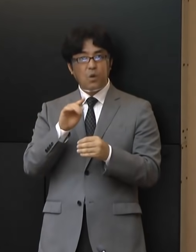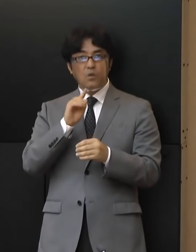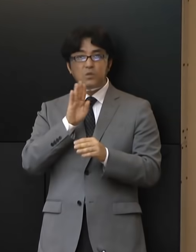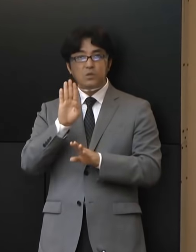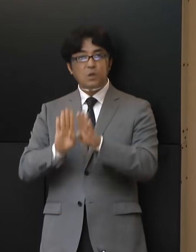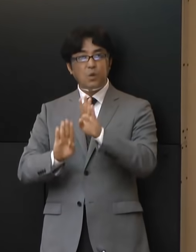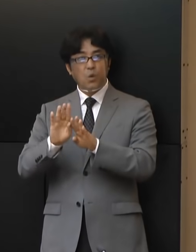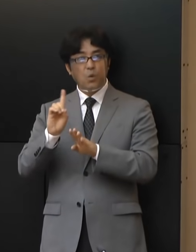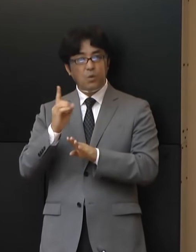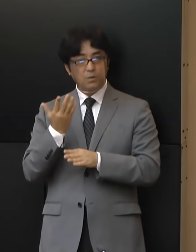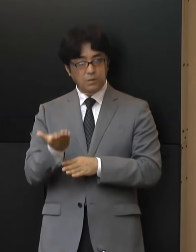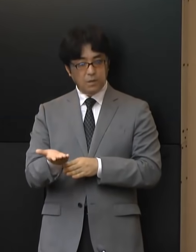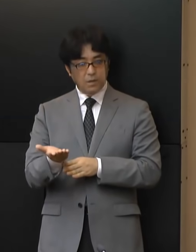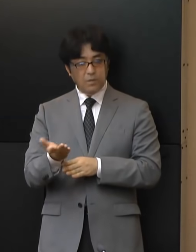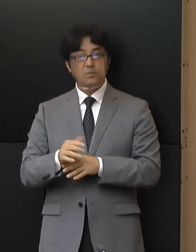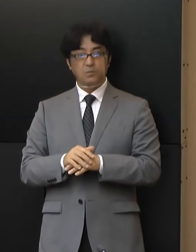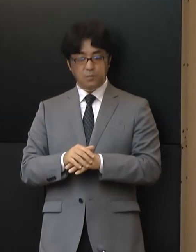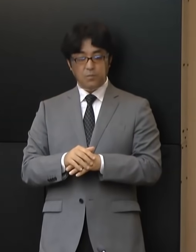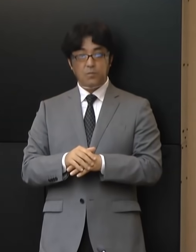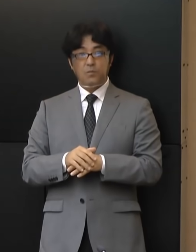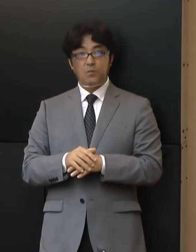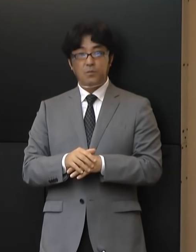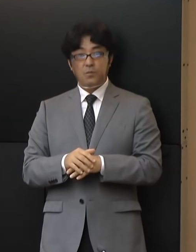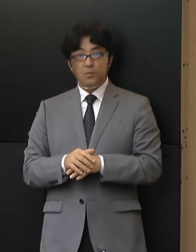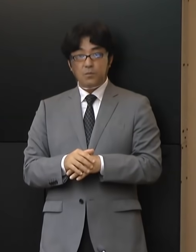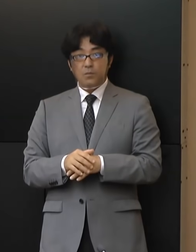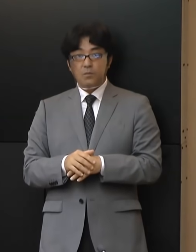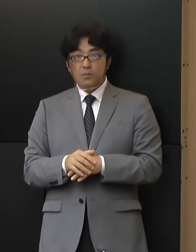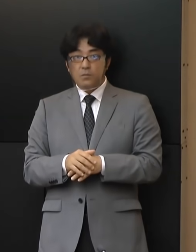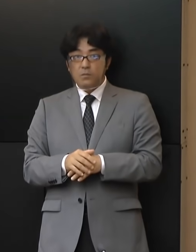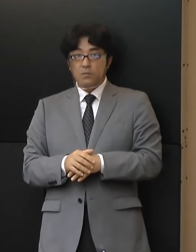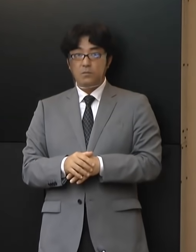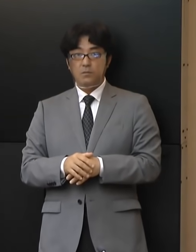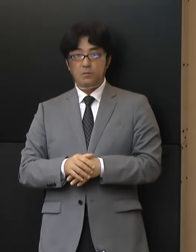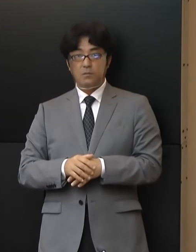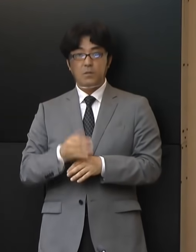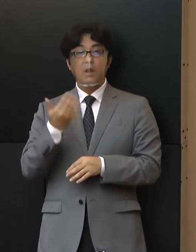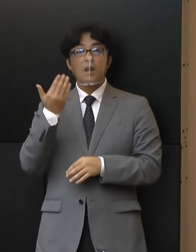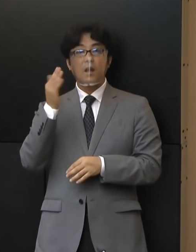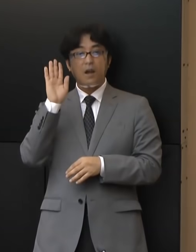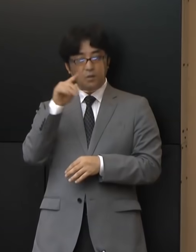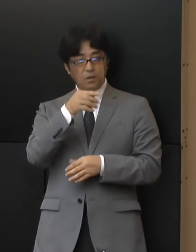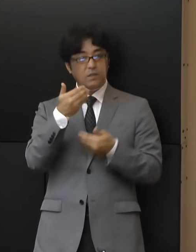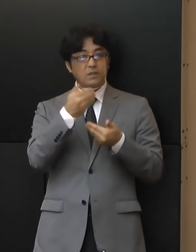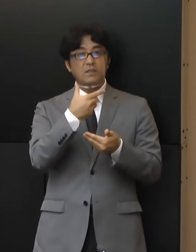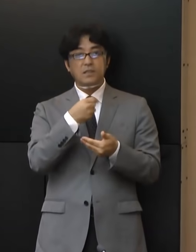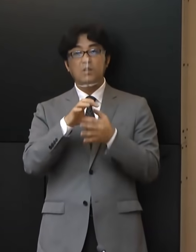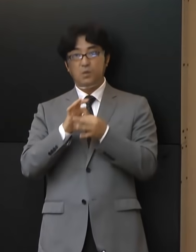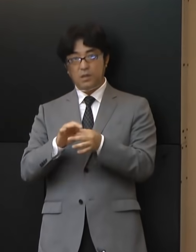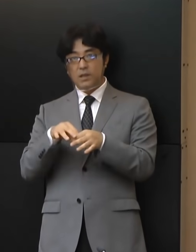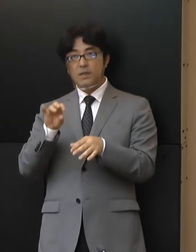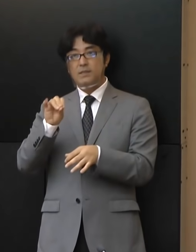これはでは、担当部長、商工労働部長から お願いします。すみません、担当部長に合わせてお伝えします 。はい、